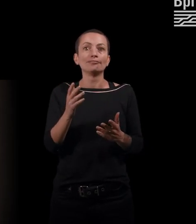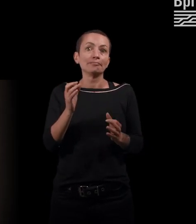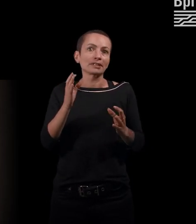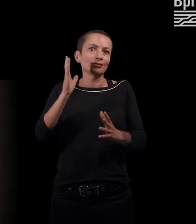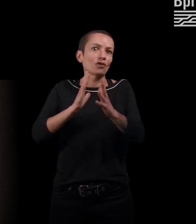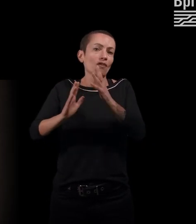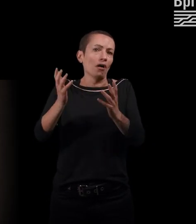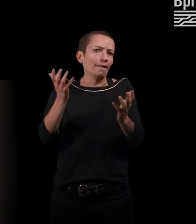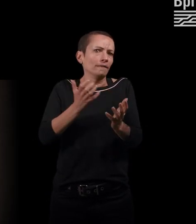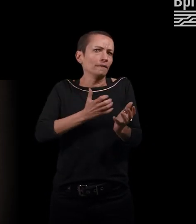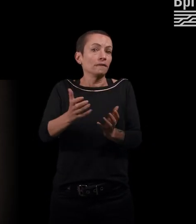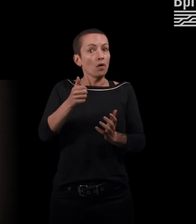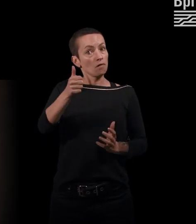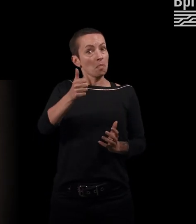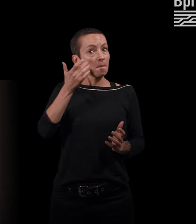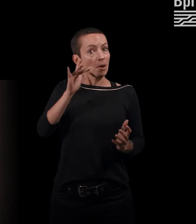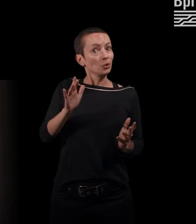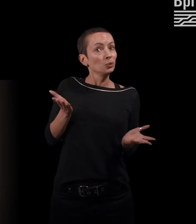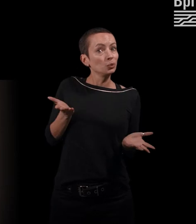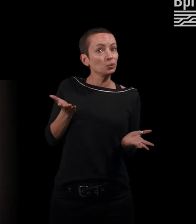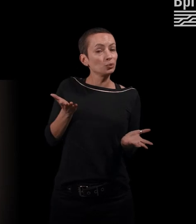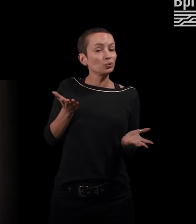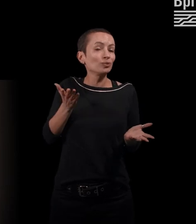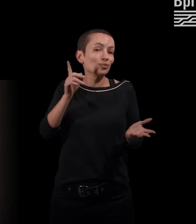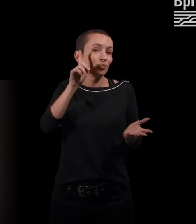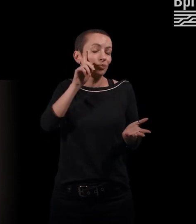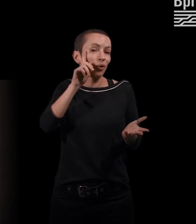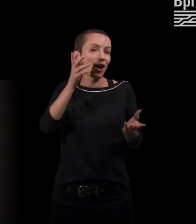l'âge d'or. Finalement, c'est un centre que vous n'avez pas connu,